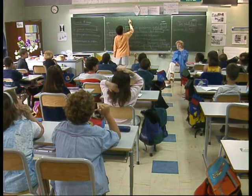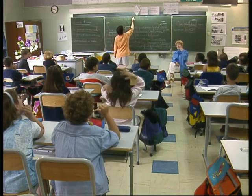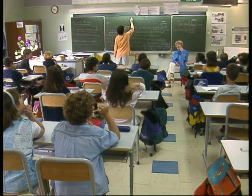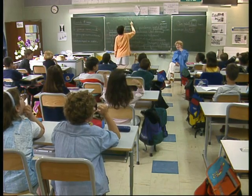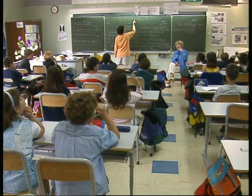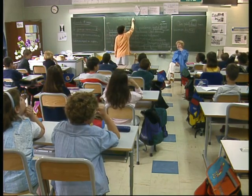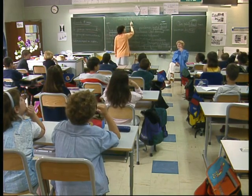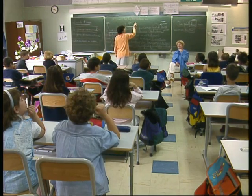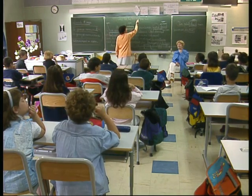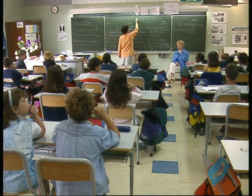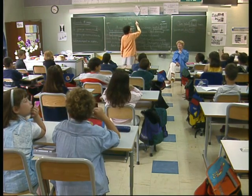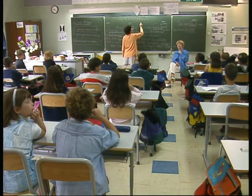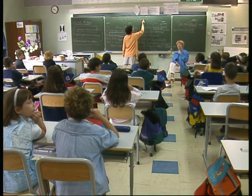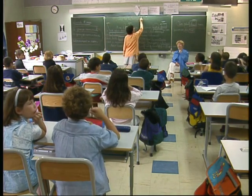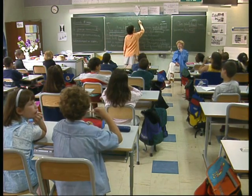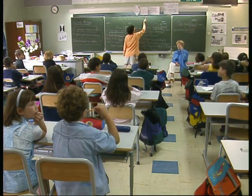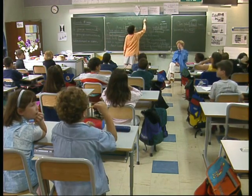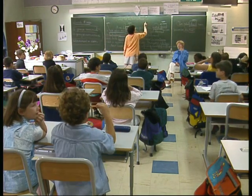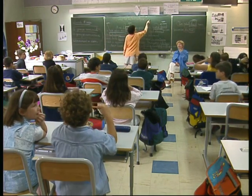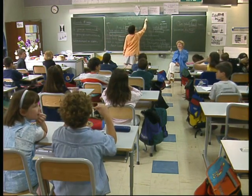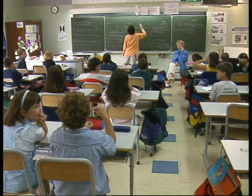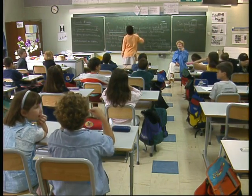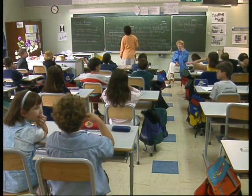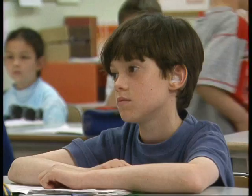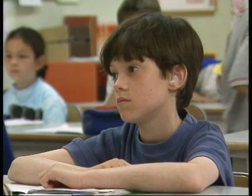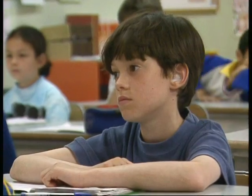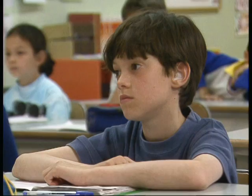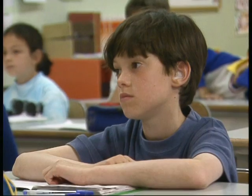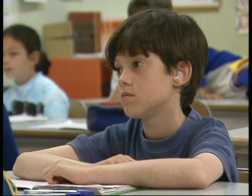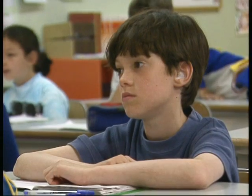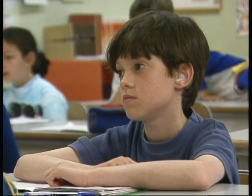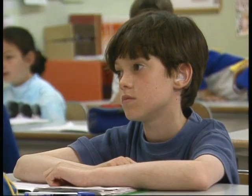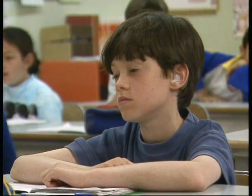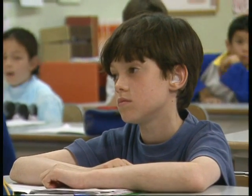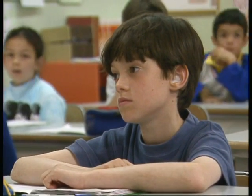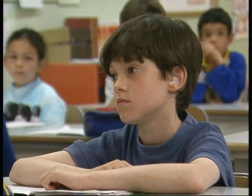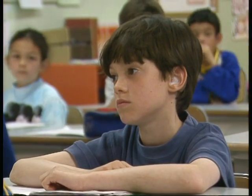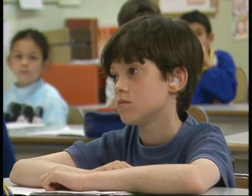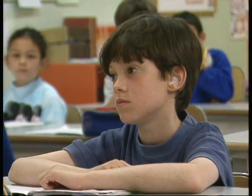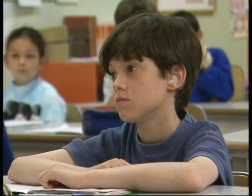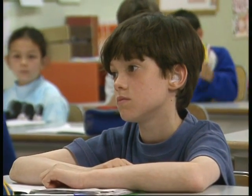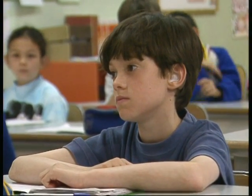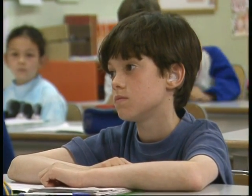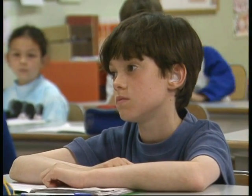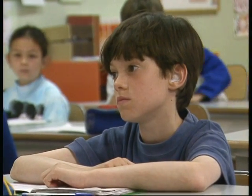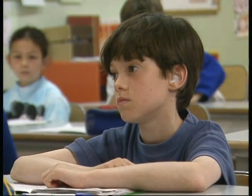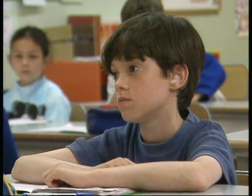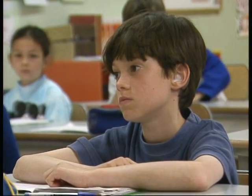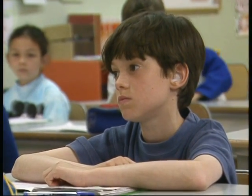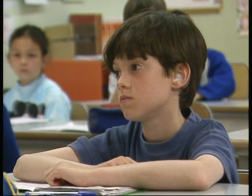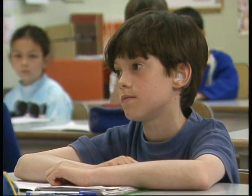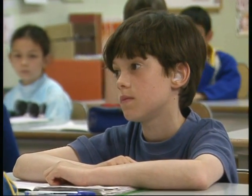surajouté à votre perte auditive un bruit de fond qui est continu, vous avez une difficulté supérieure pour la compréhension.